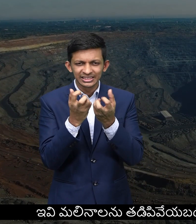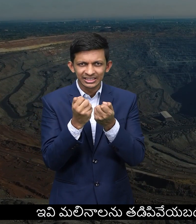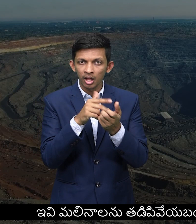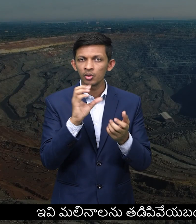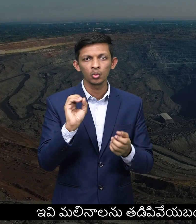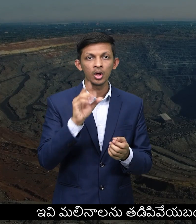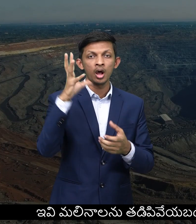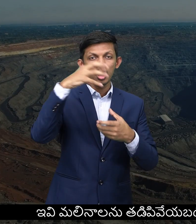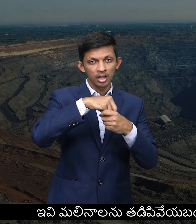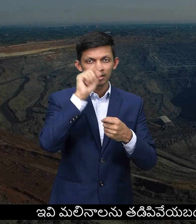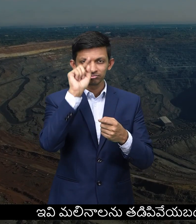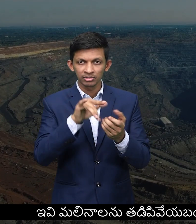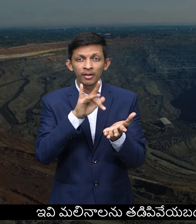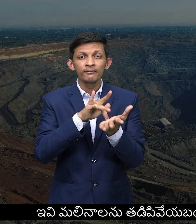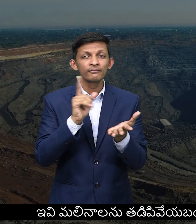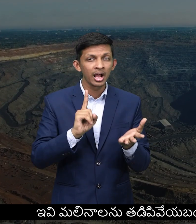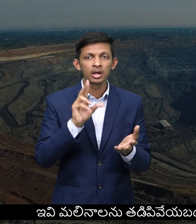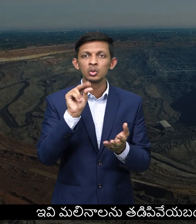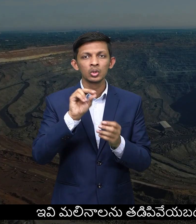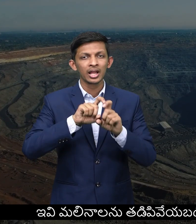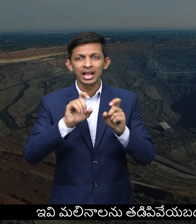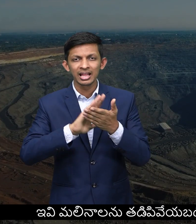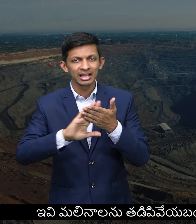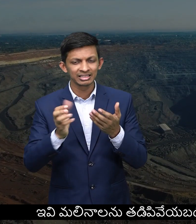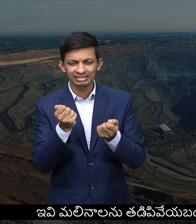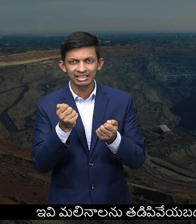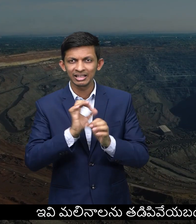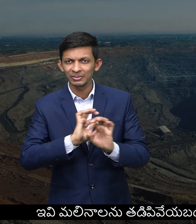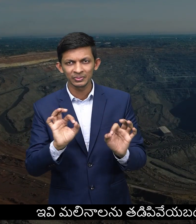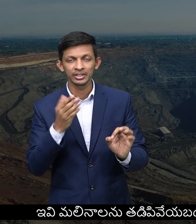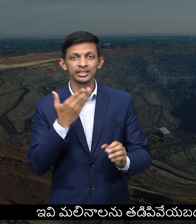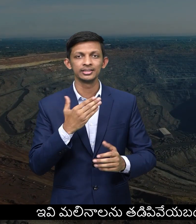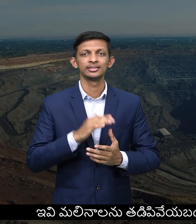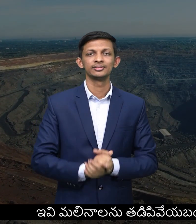తడిపివేయబడతాయి, అయితే తడిచేసే లక్షణం లేదు.